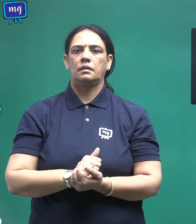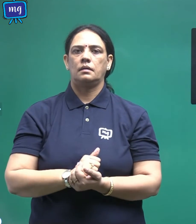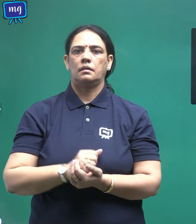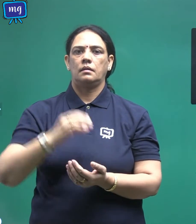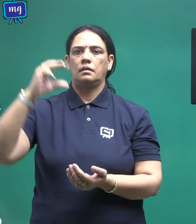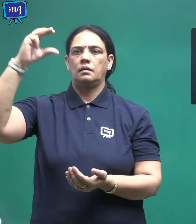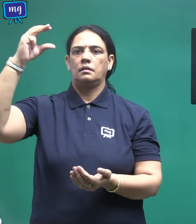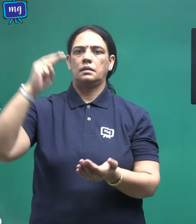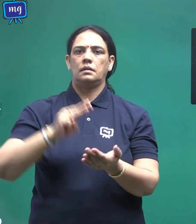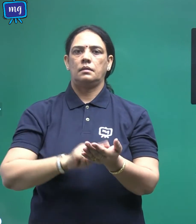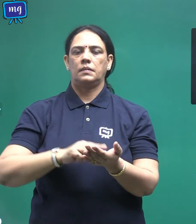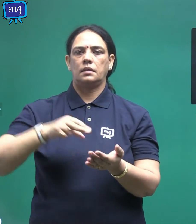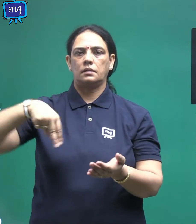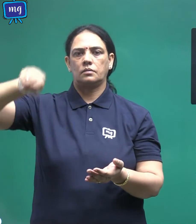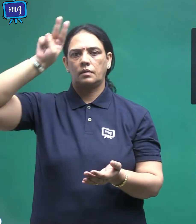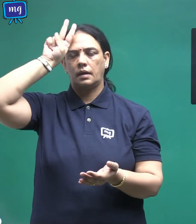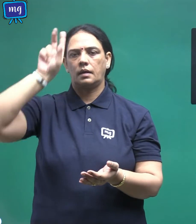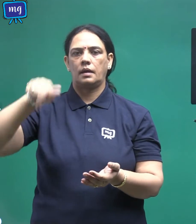सेमी स्क्वायर है।